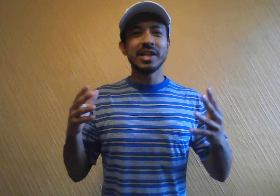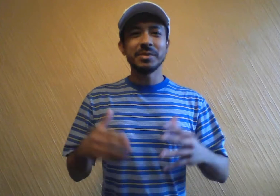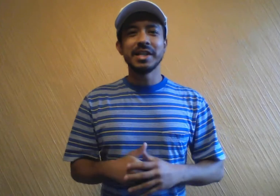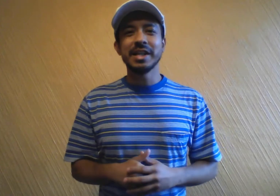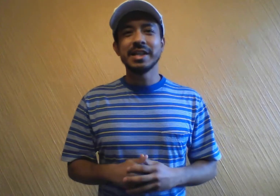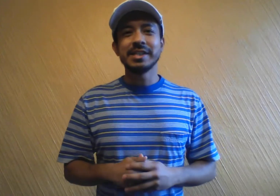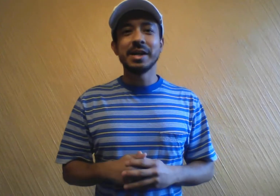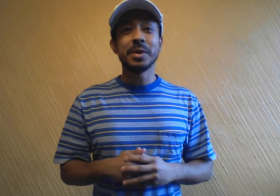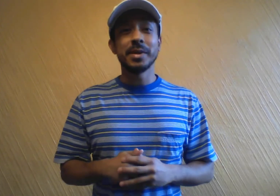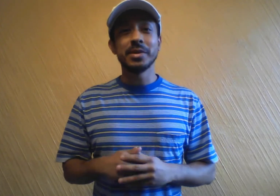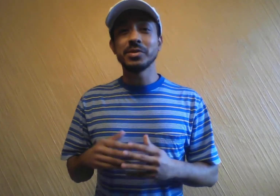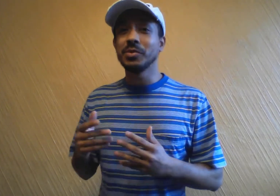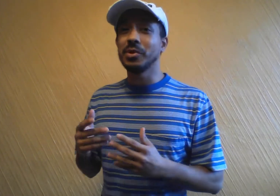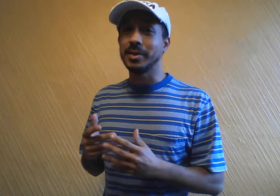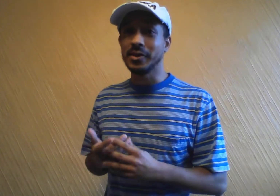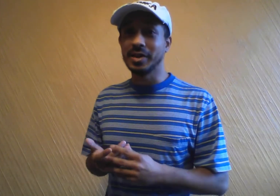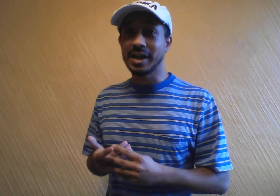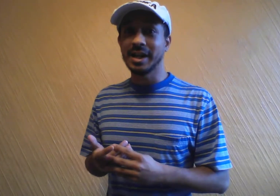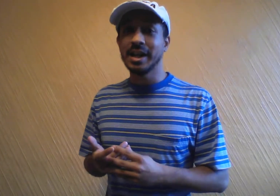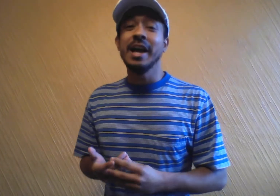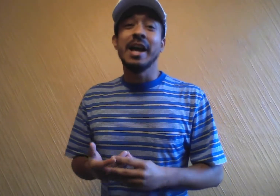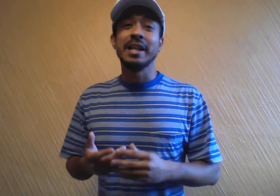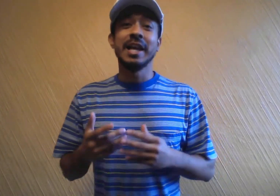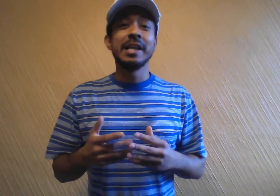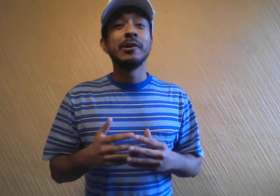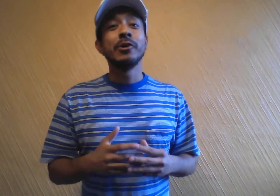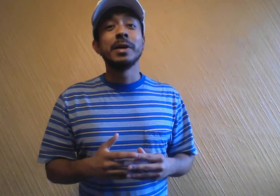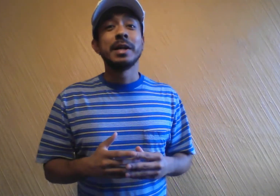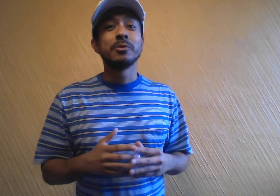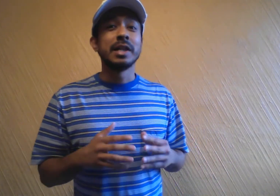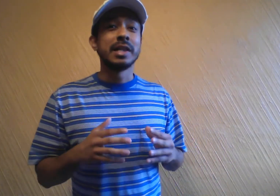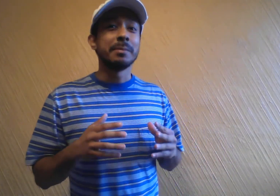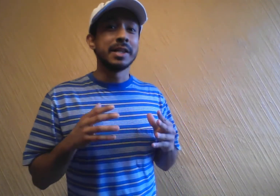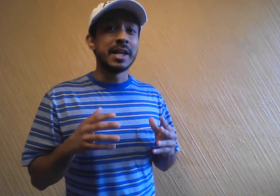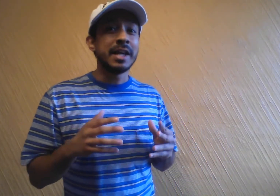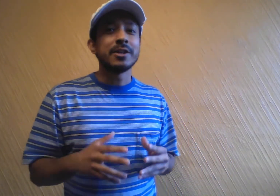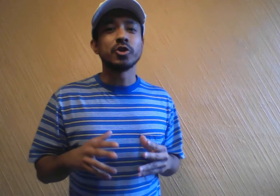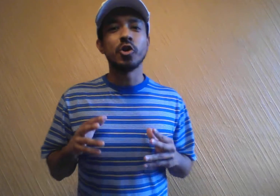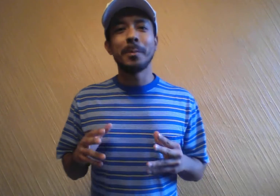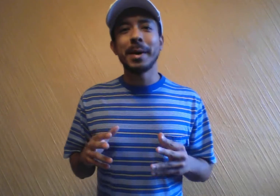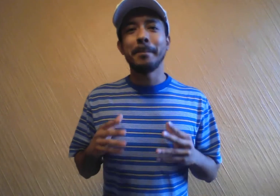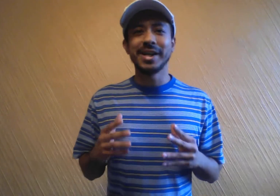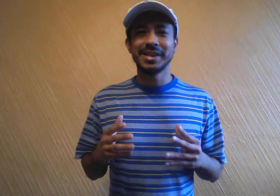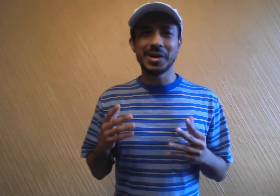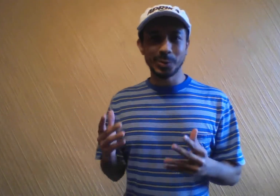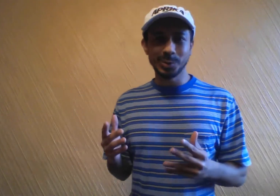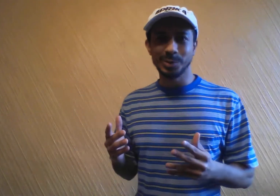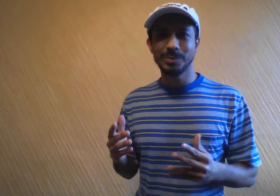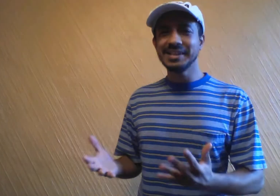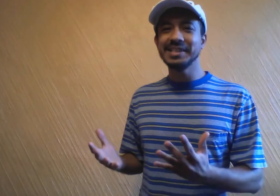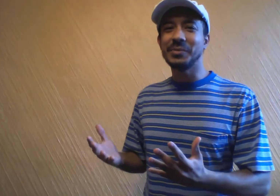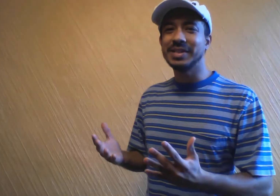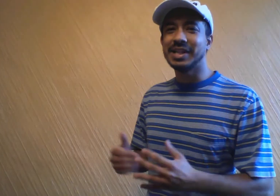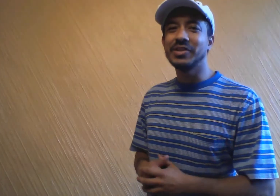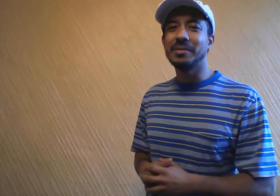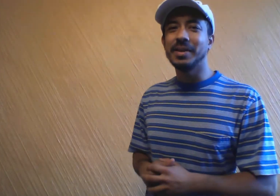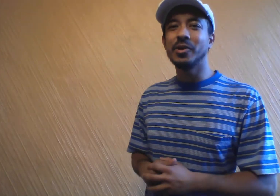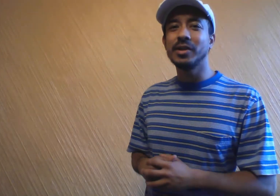¿Qué onda, mis señores? Sean bienvenidos a un nuevo video en el canal. El día de hoy veremos el tema de ropa parte 1. Antes de comenzar con el video,